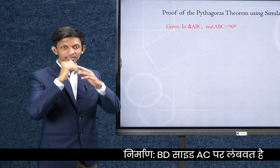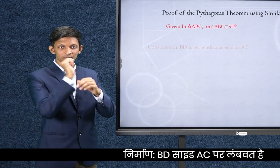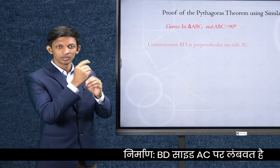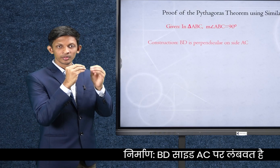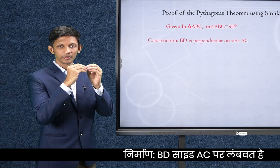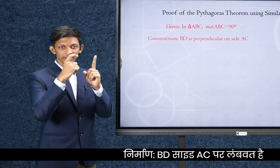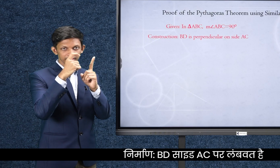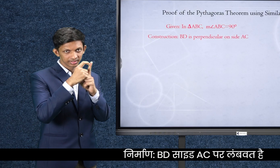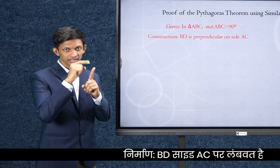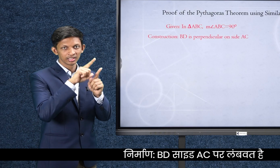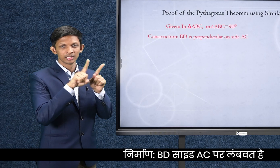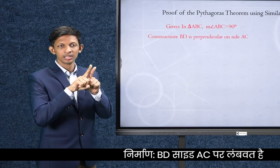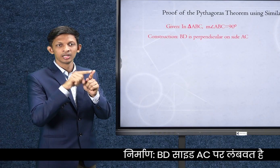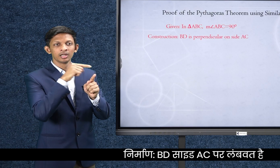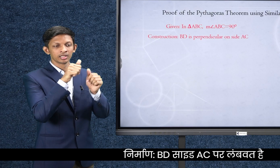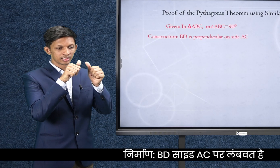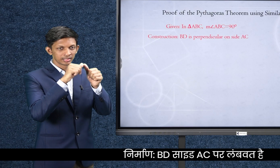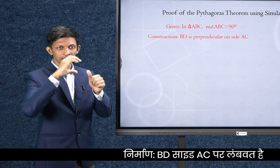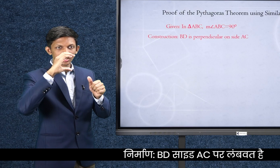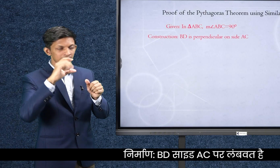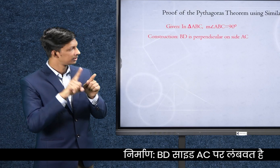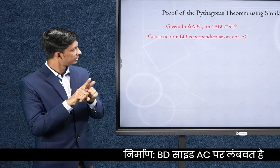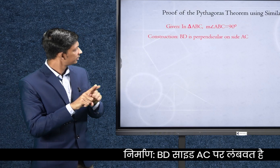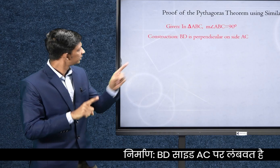निर्माण BD साइड AC पर लंबवत है।